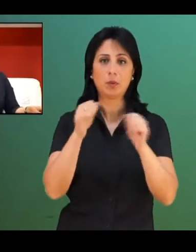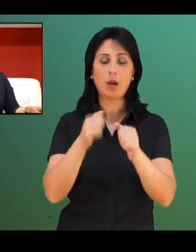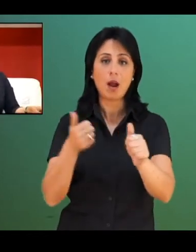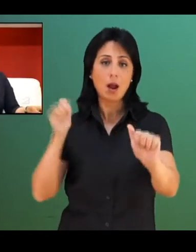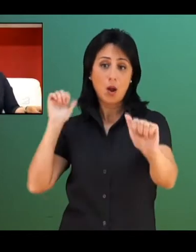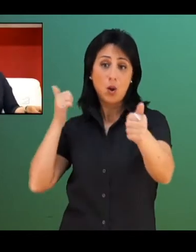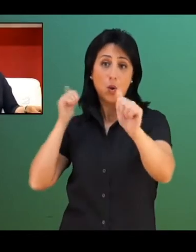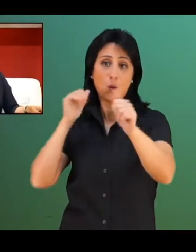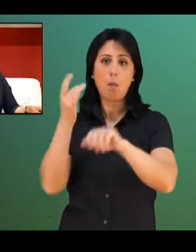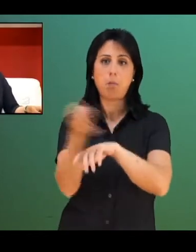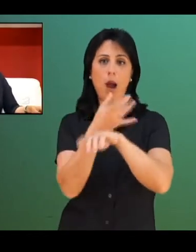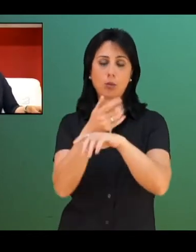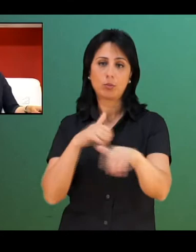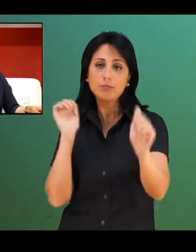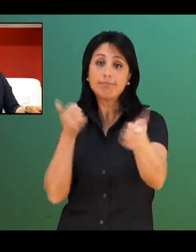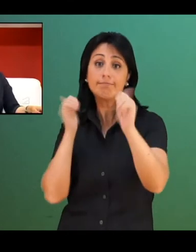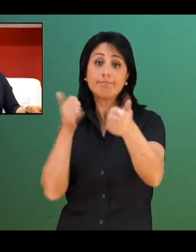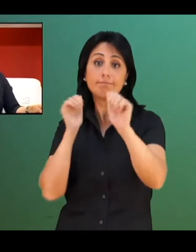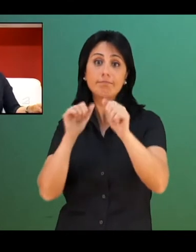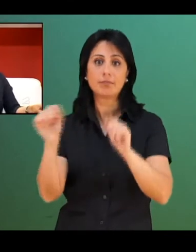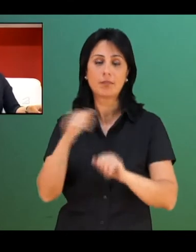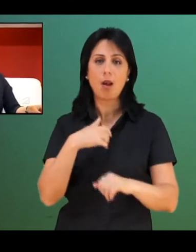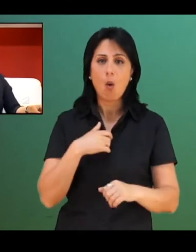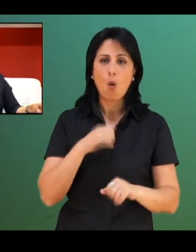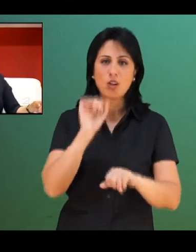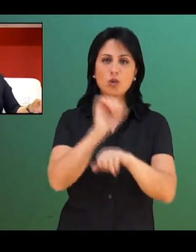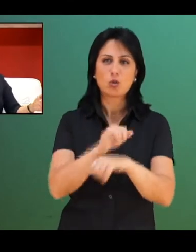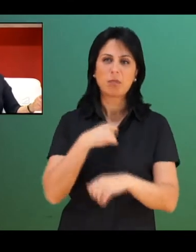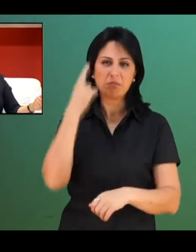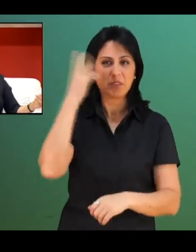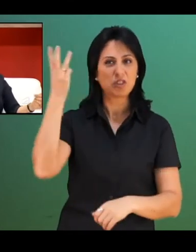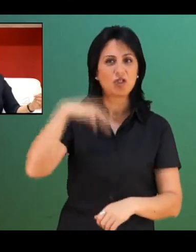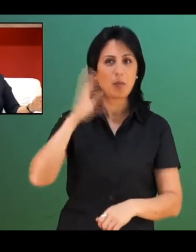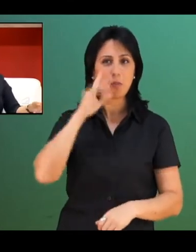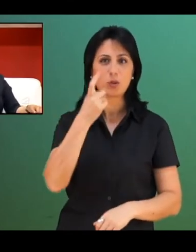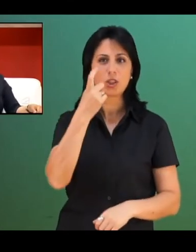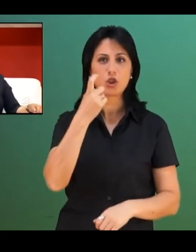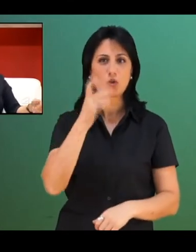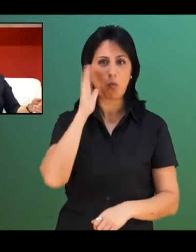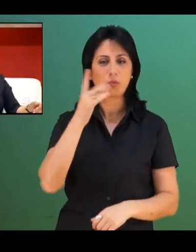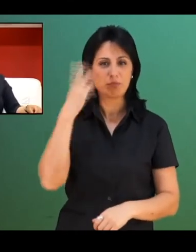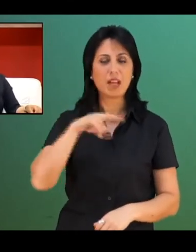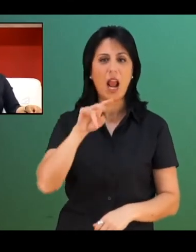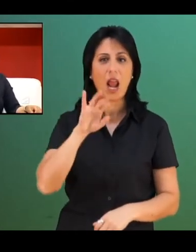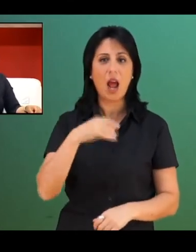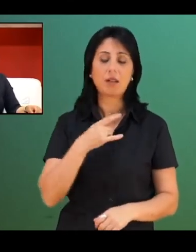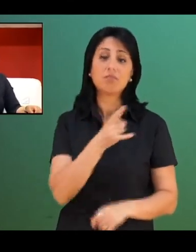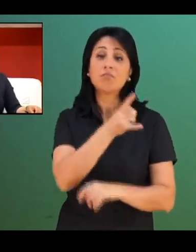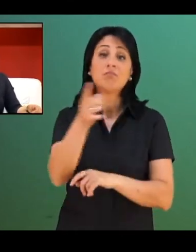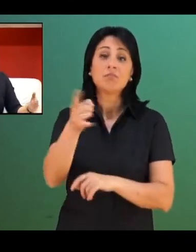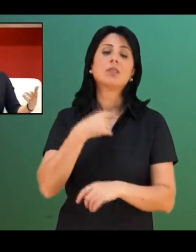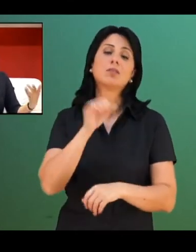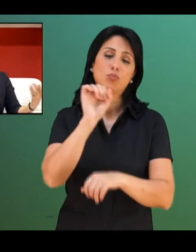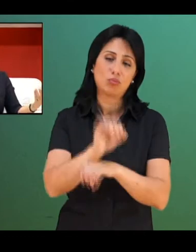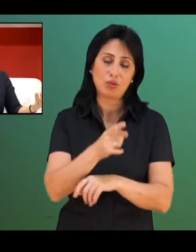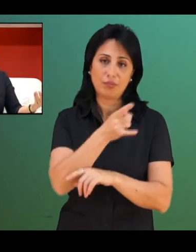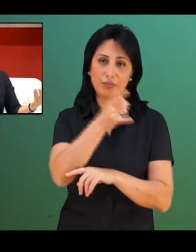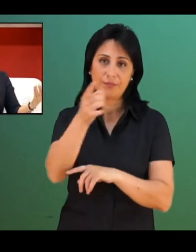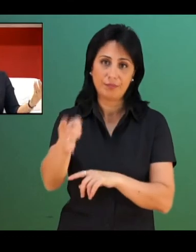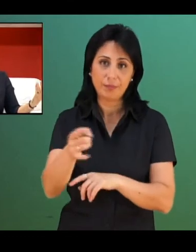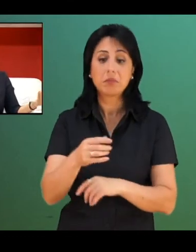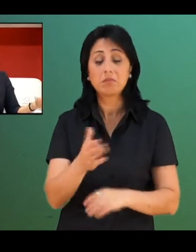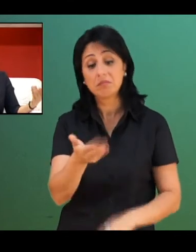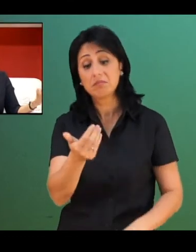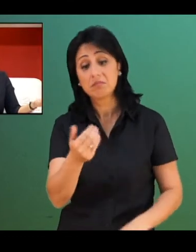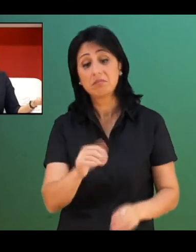ჯარი მამაქვს მეთქი და გადააყენეთ გადააყენეთ და გადავაყენეთ და ქალბატონოია გადმოძეთ მაგა მეთქი რა უნდა და არა გცხვენიათო